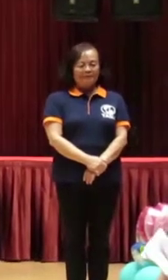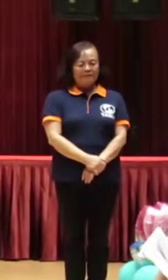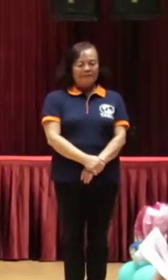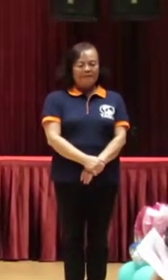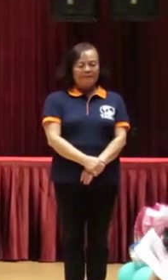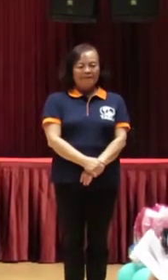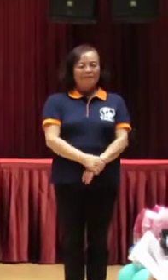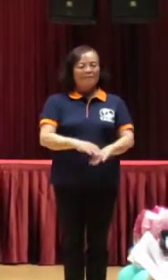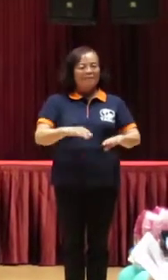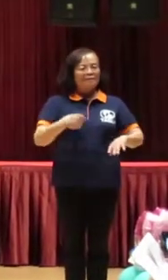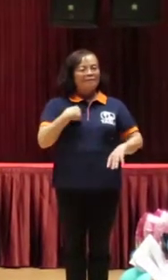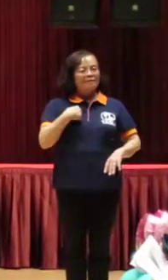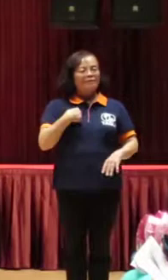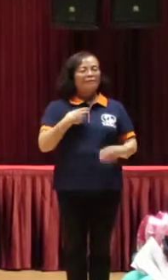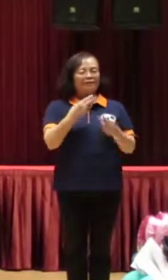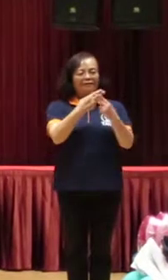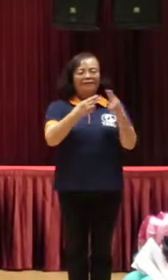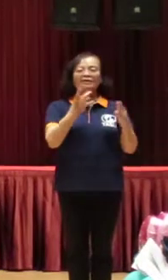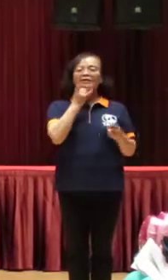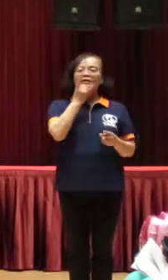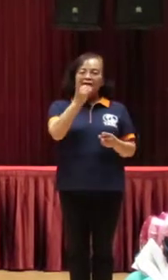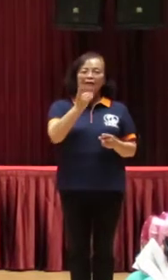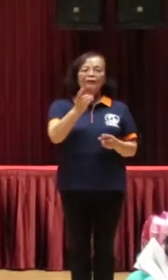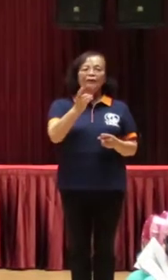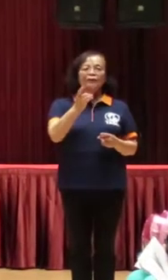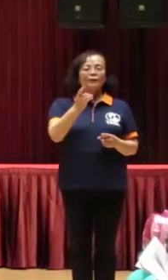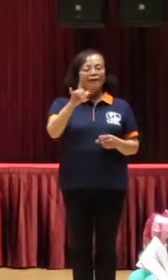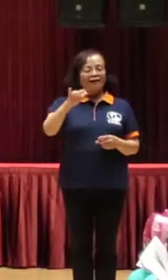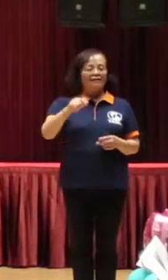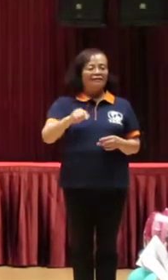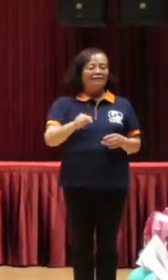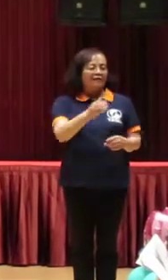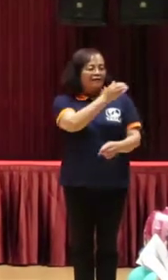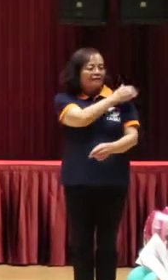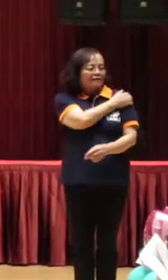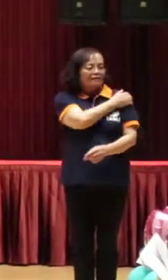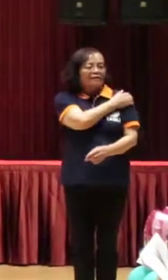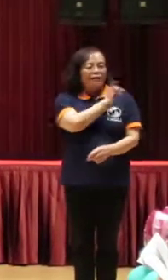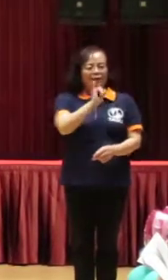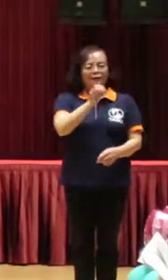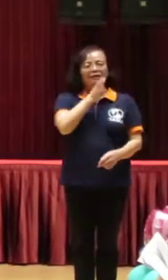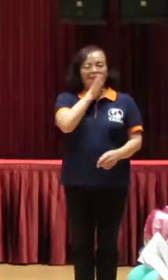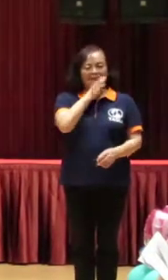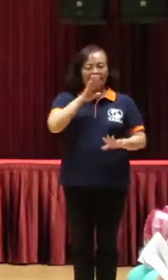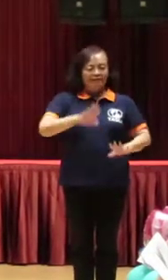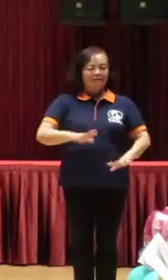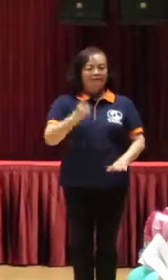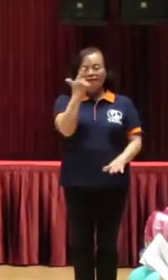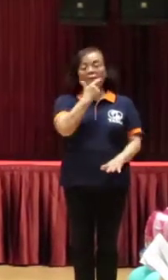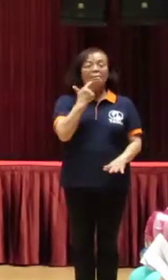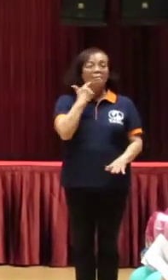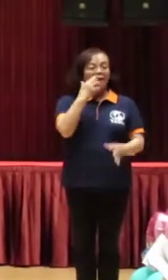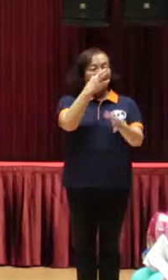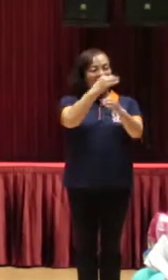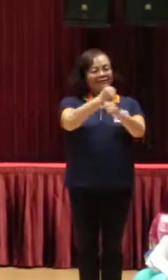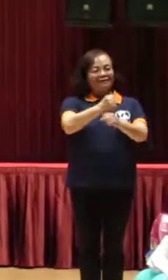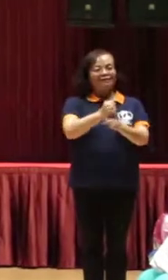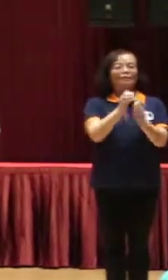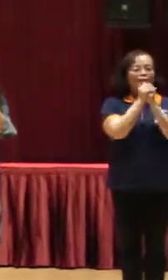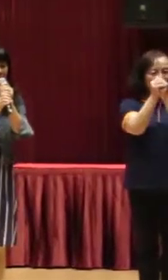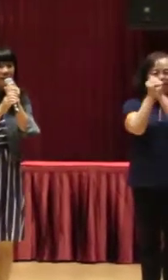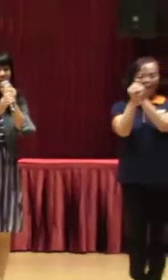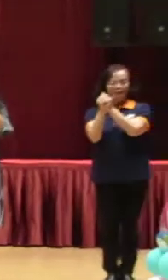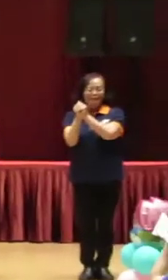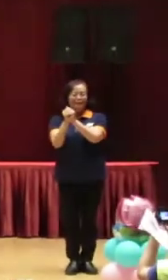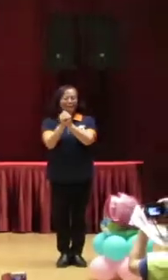哎，大家好，我是课语老师，我叫陈美凤。啊，今天是个美丽的日子，我要恭喜大家，祝福这